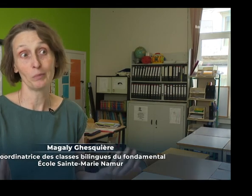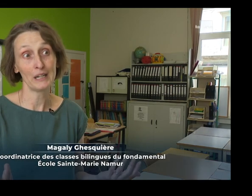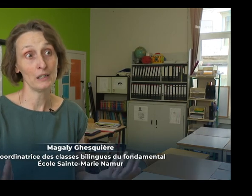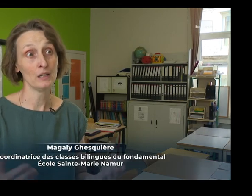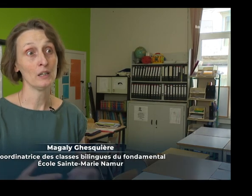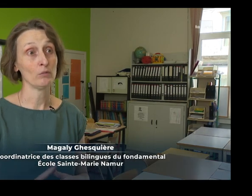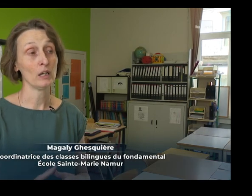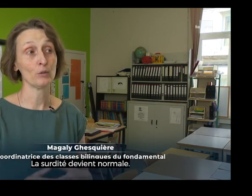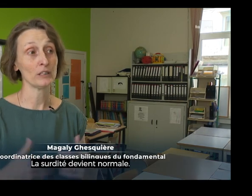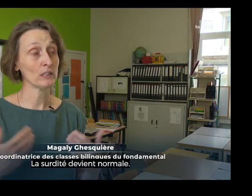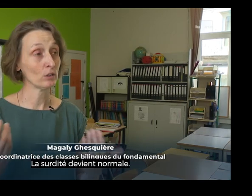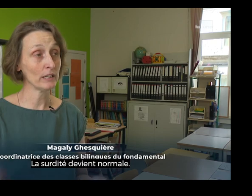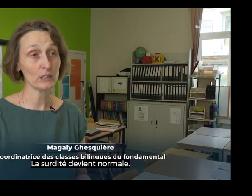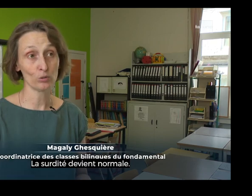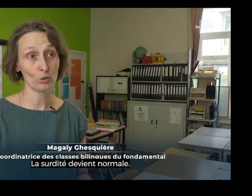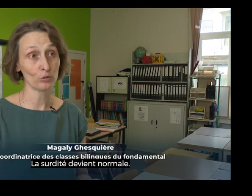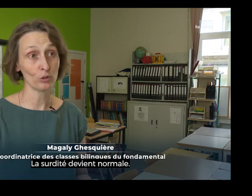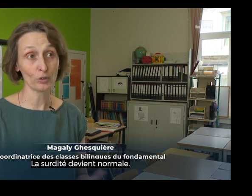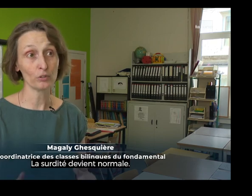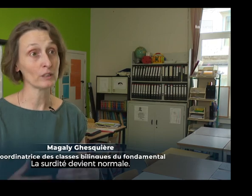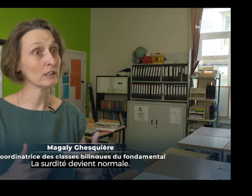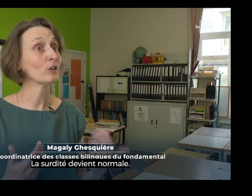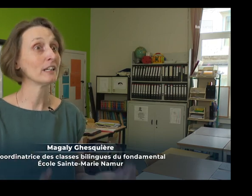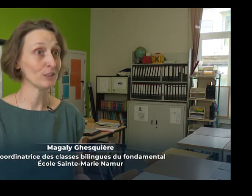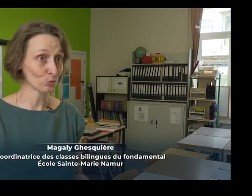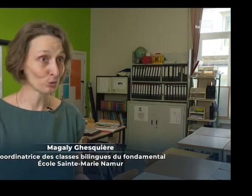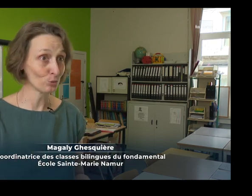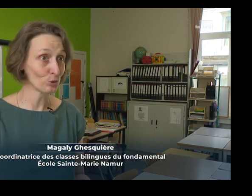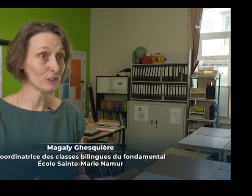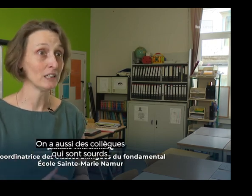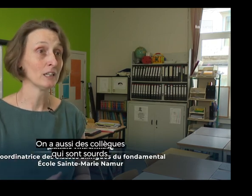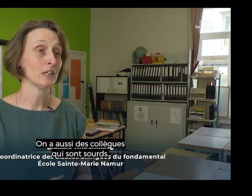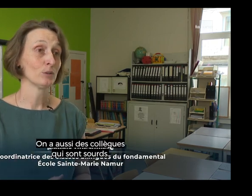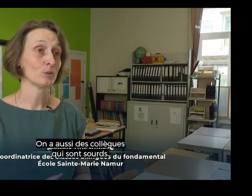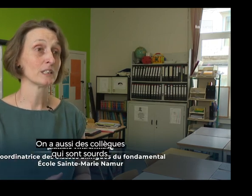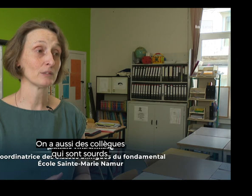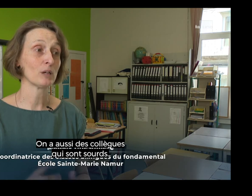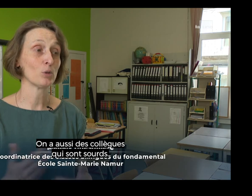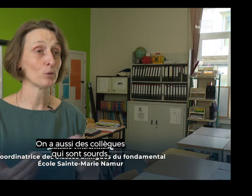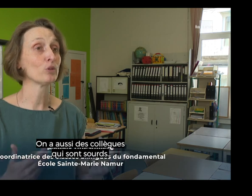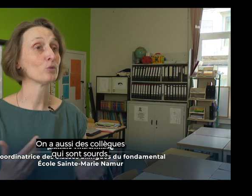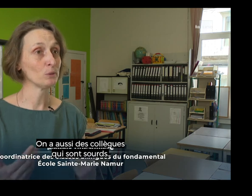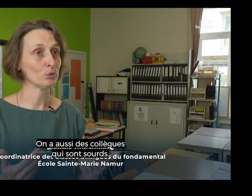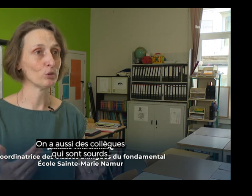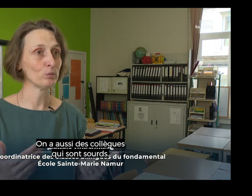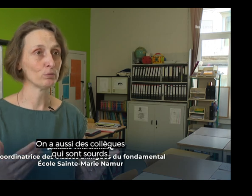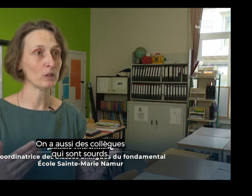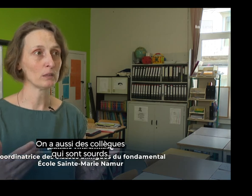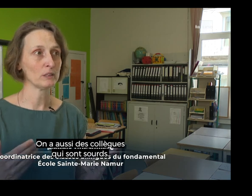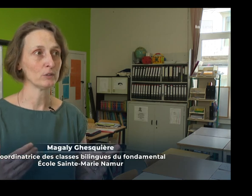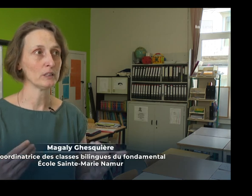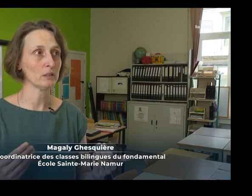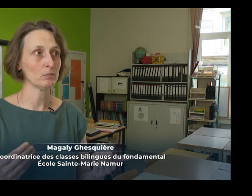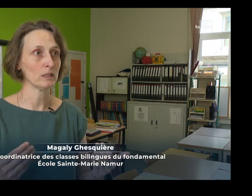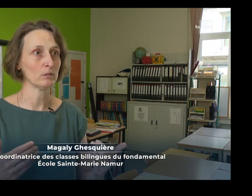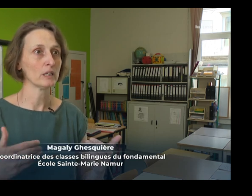normale. Voilà, on a des collègues qui sont entendants, on a des collègues qui sont sourds aussi. Donc ça, c'est vraiment important aussi pour eux de pouvoir se dire, ok,